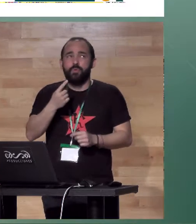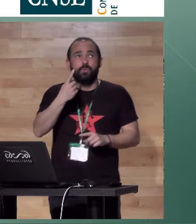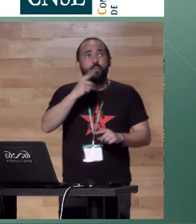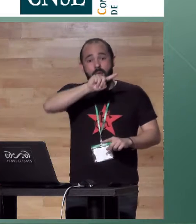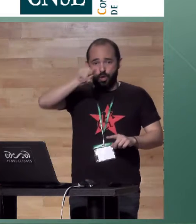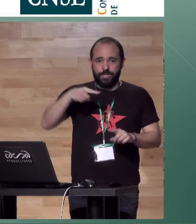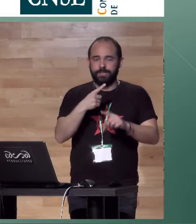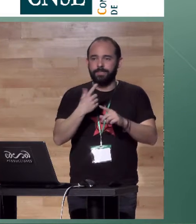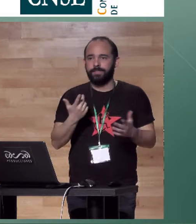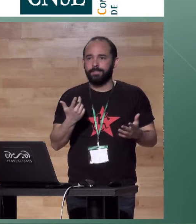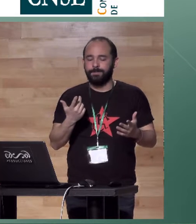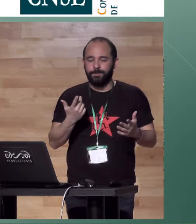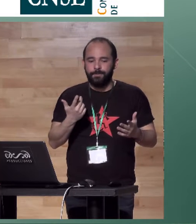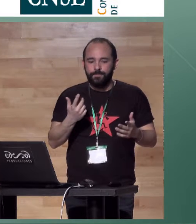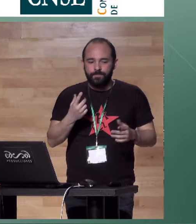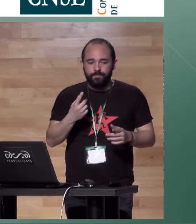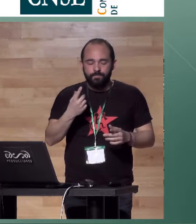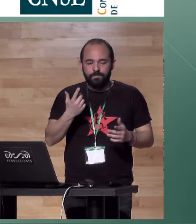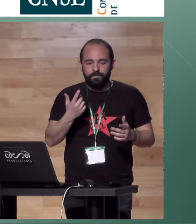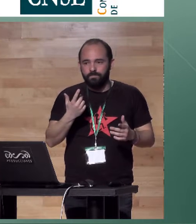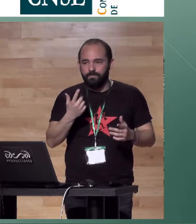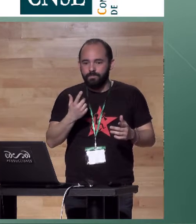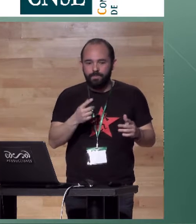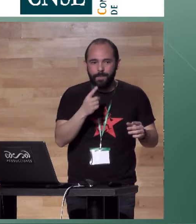sé? Porque, por ejemplo, tengo una hora y